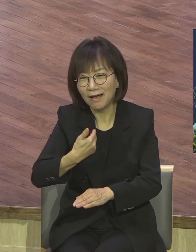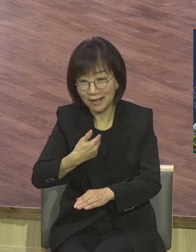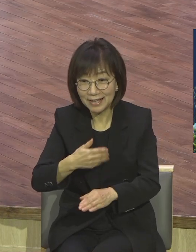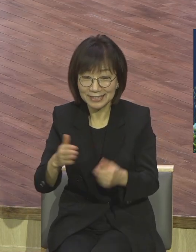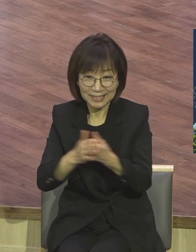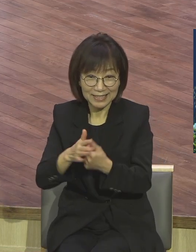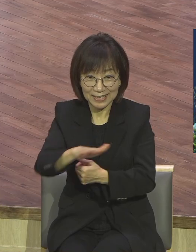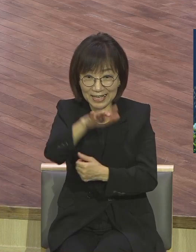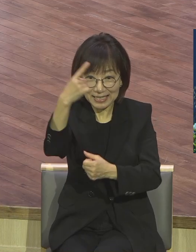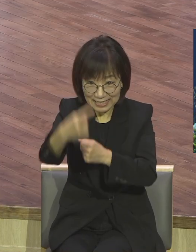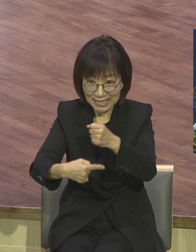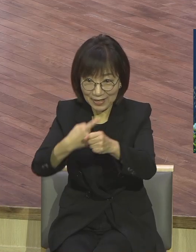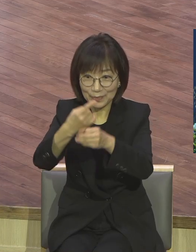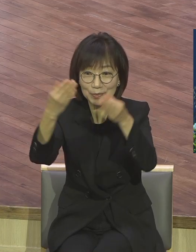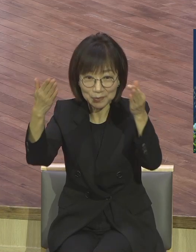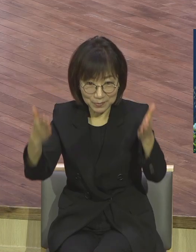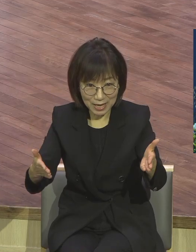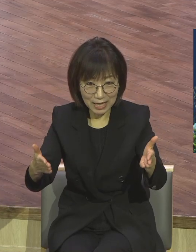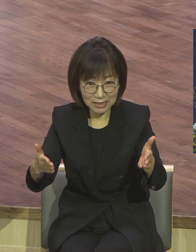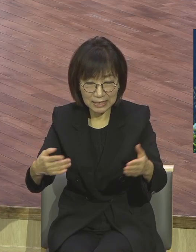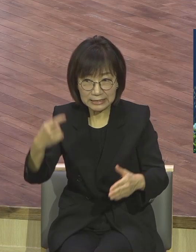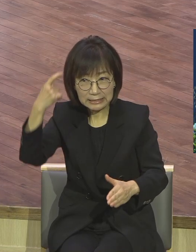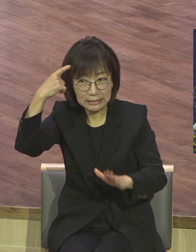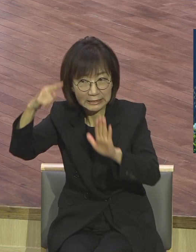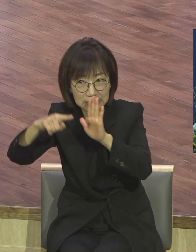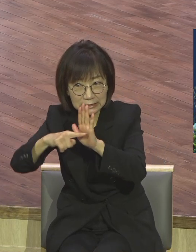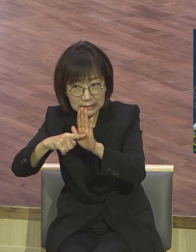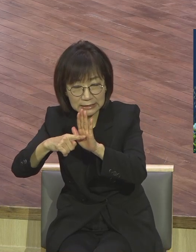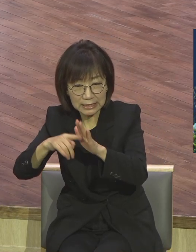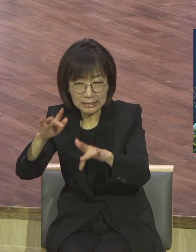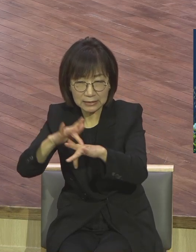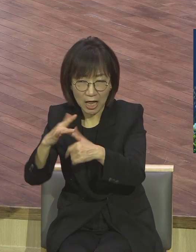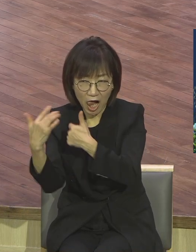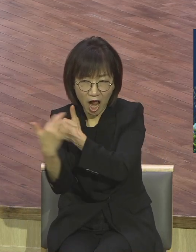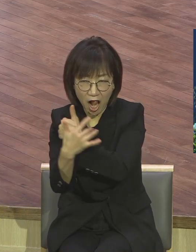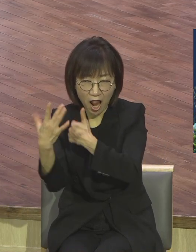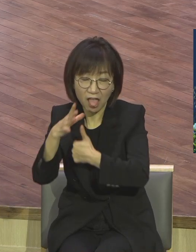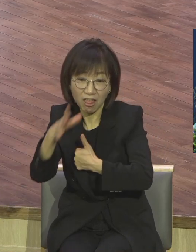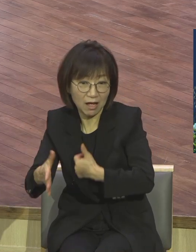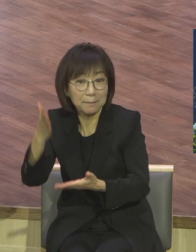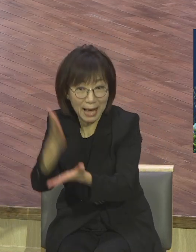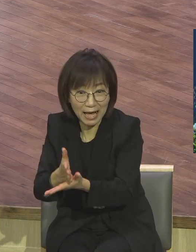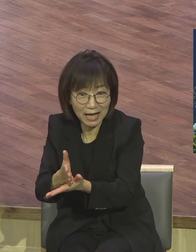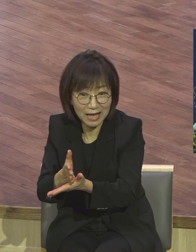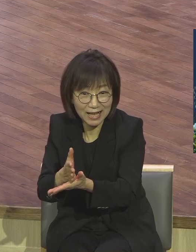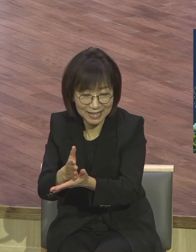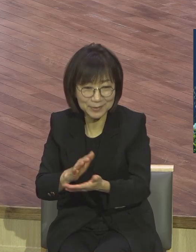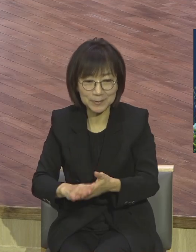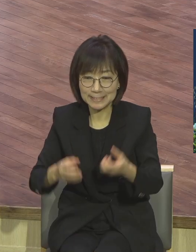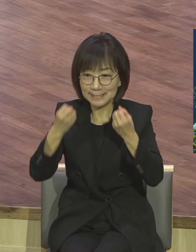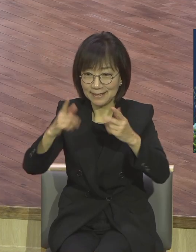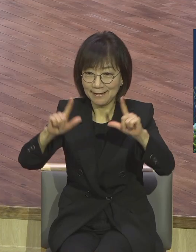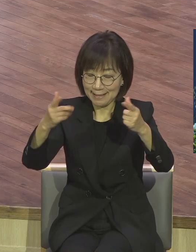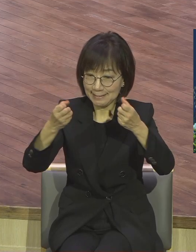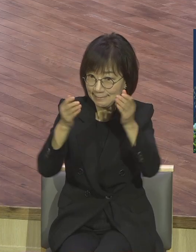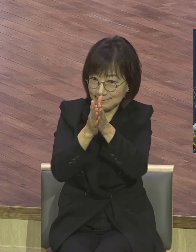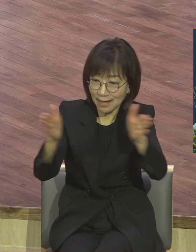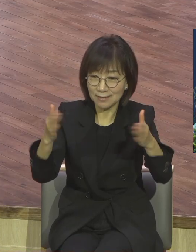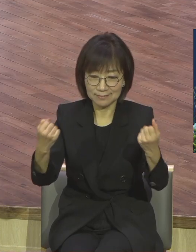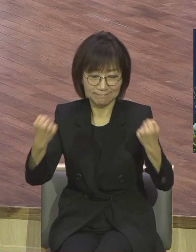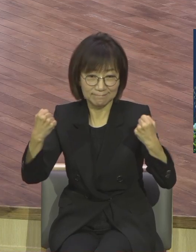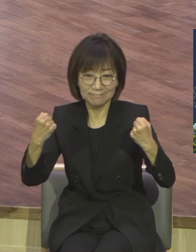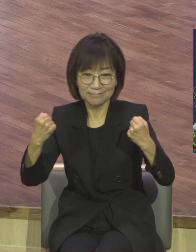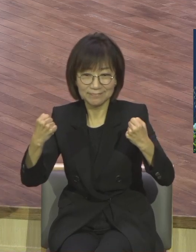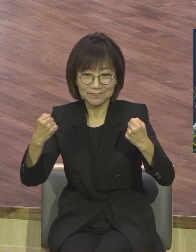2022년 절대 부정적인 사단에 속지 말고 새해를 힘차게 열고 한 사람도